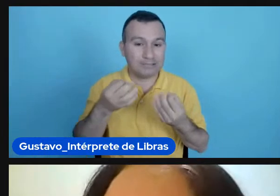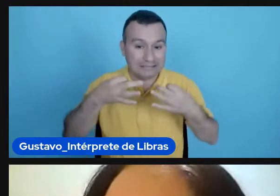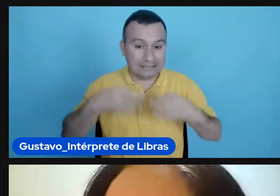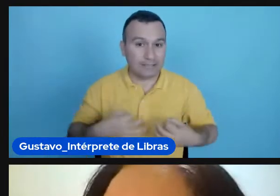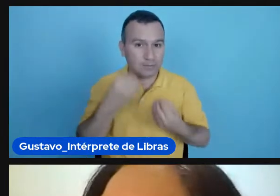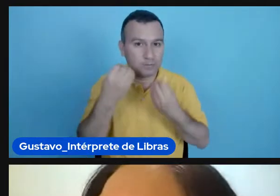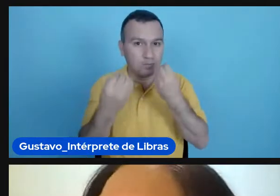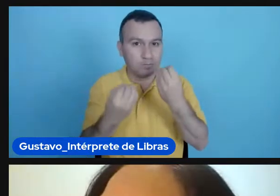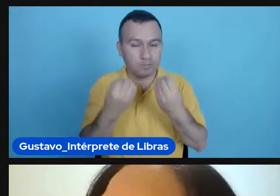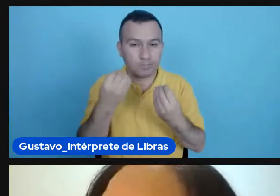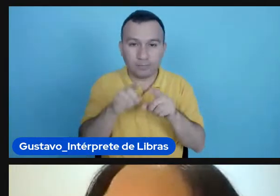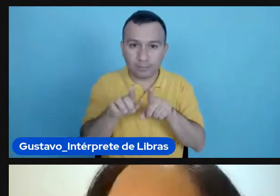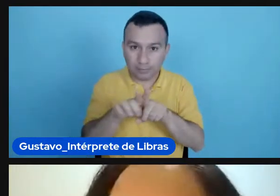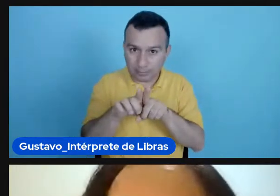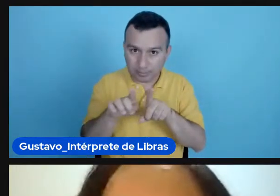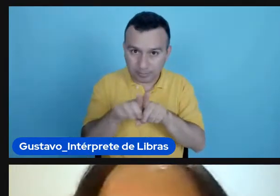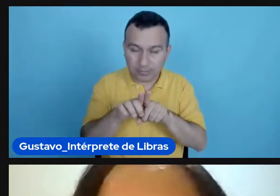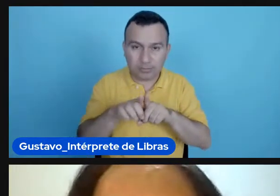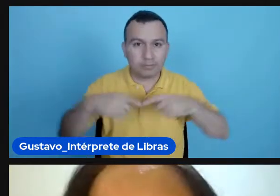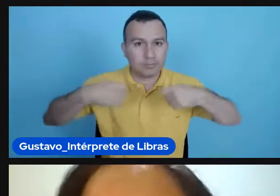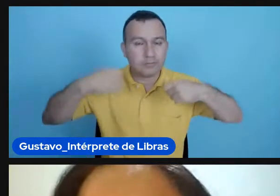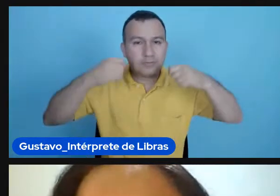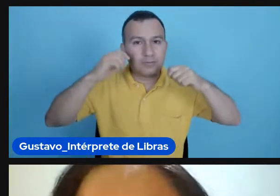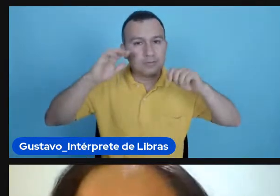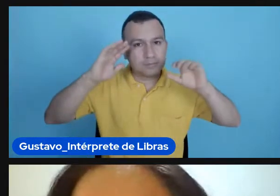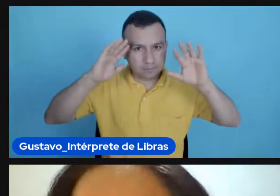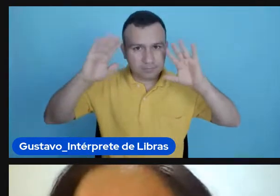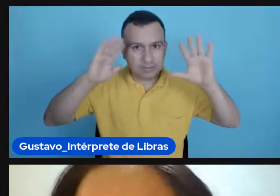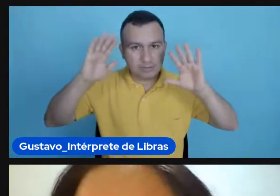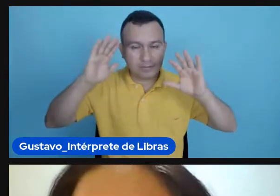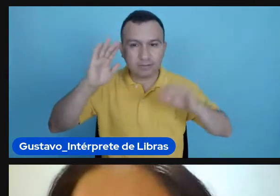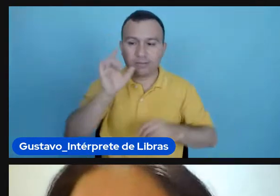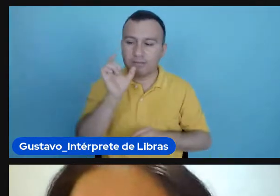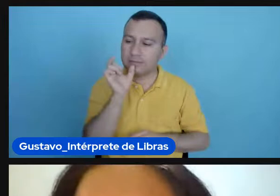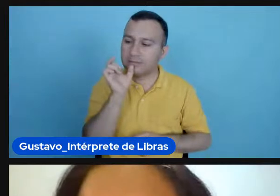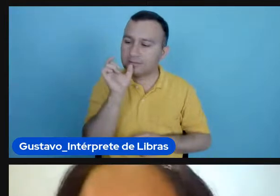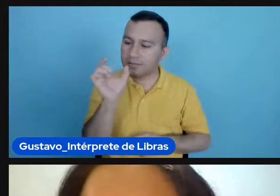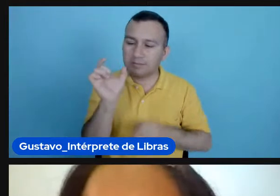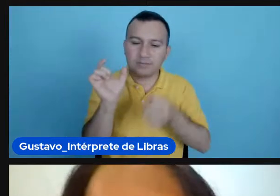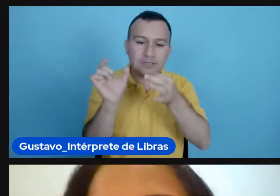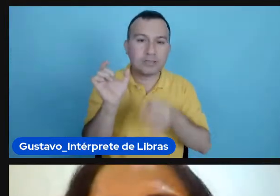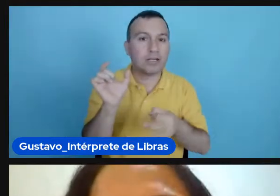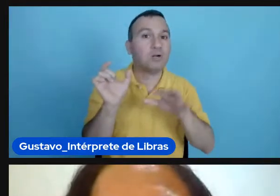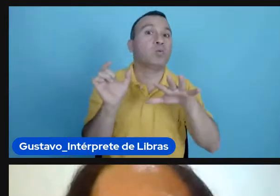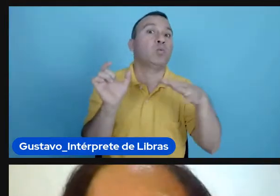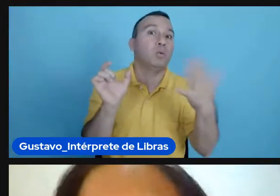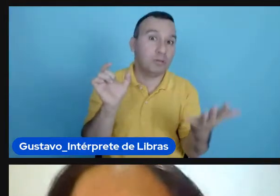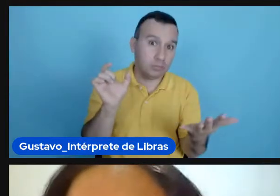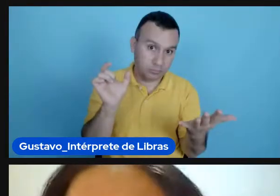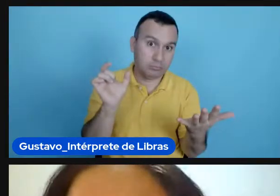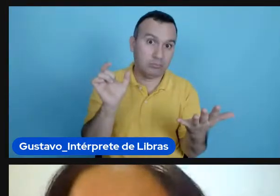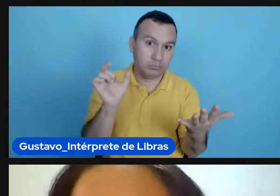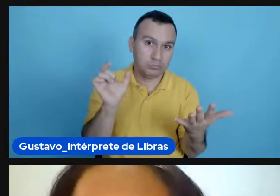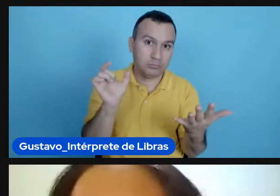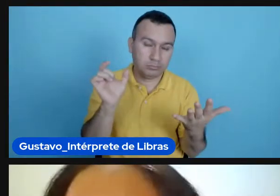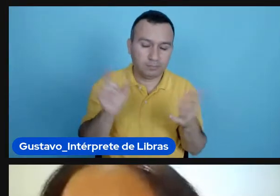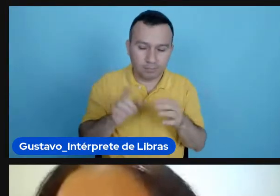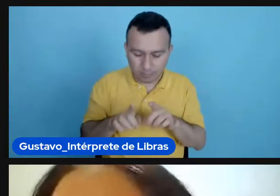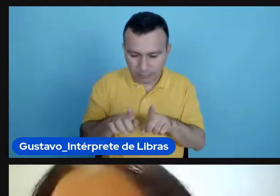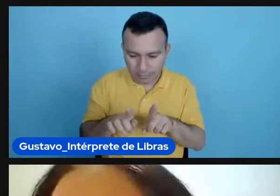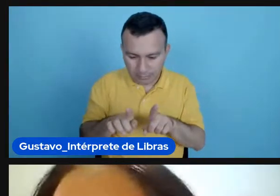a atenção não é a dificuldade de comunicação entre,